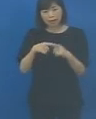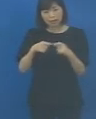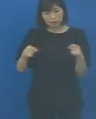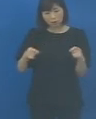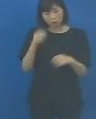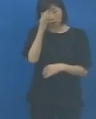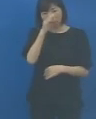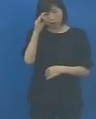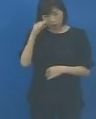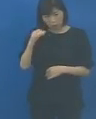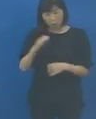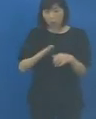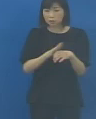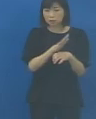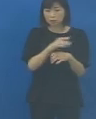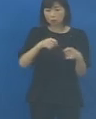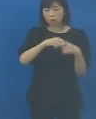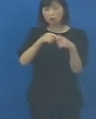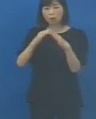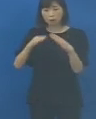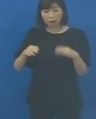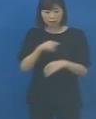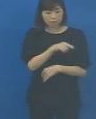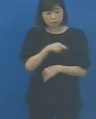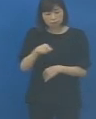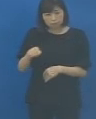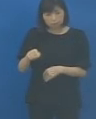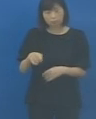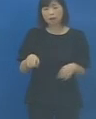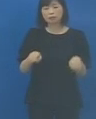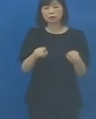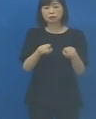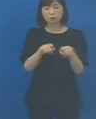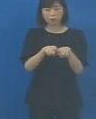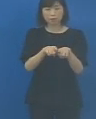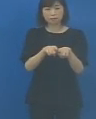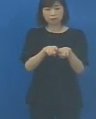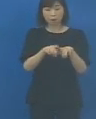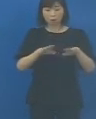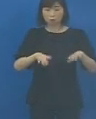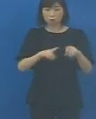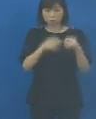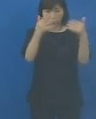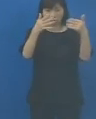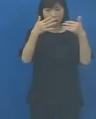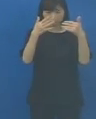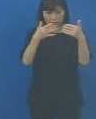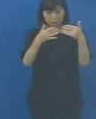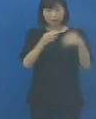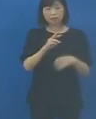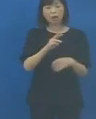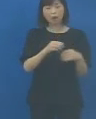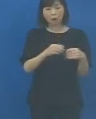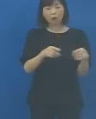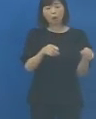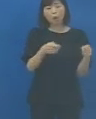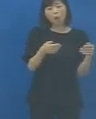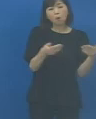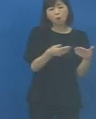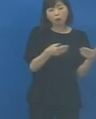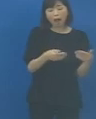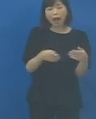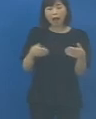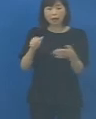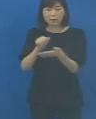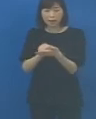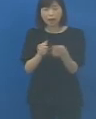振興協会、こういうところで共催をしまして、この秋ワーケーションコレクティブインパクトを開催